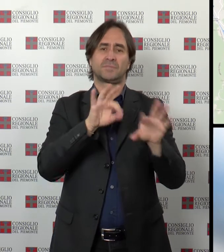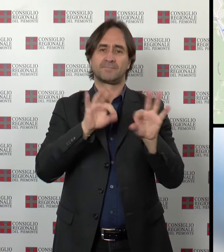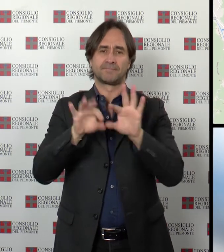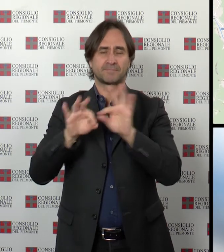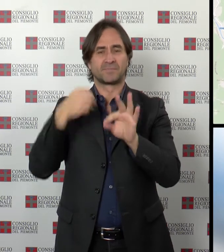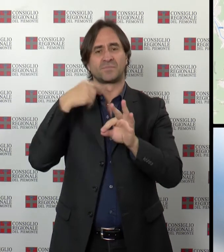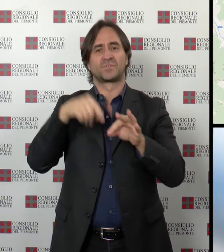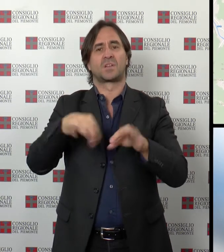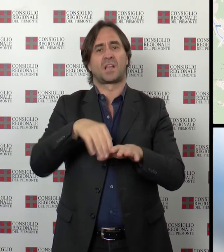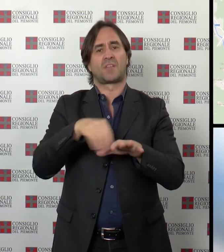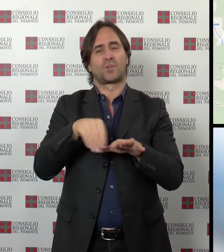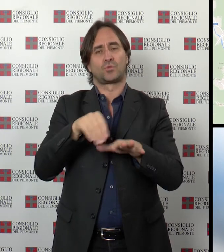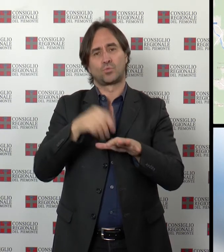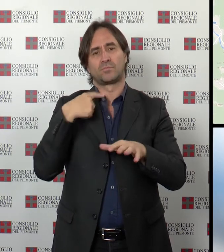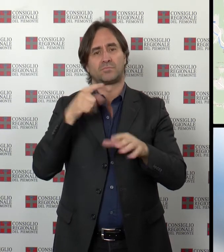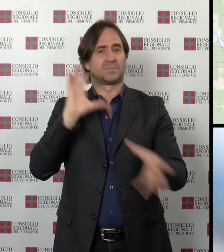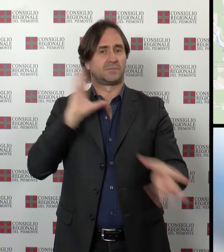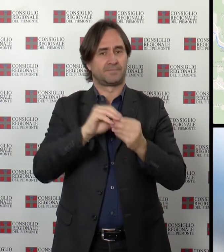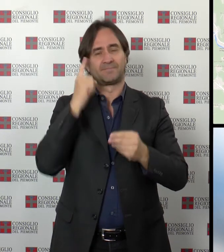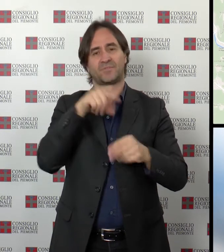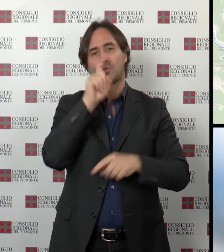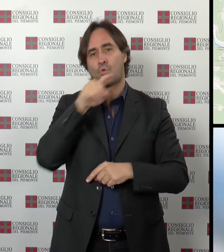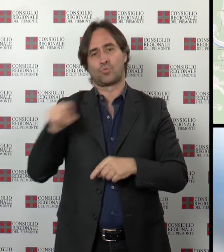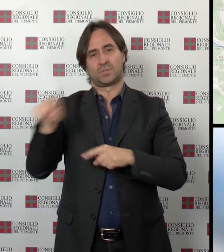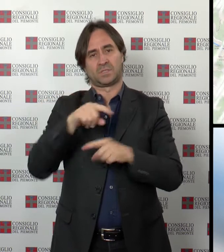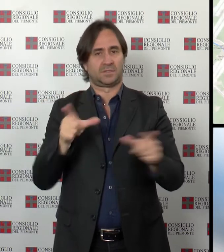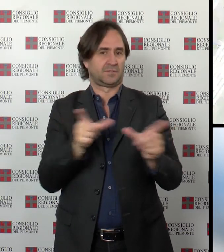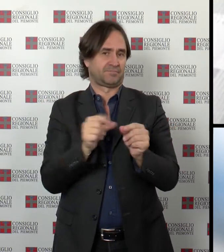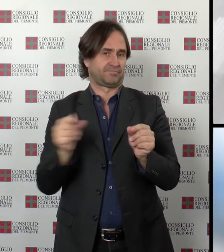referendum consultivi per la fusione di comuni.